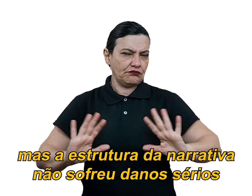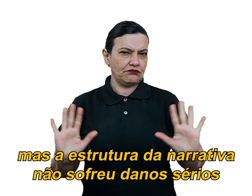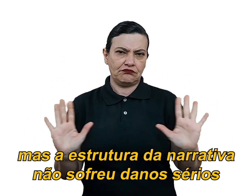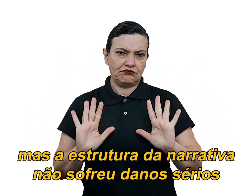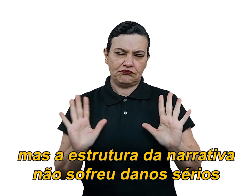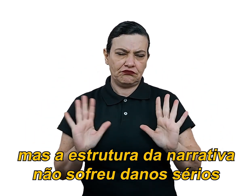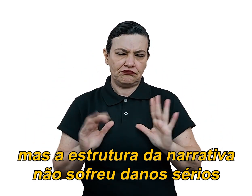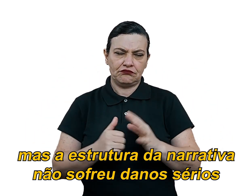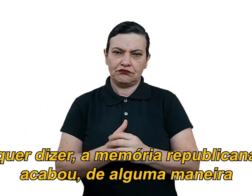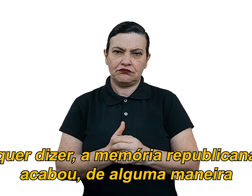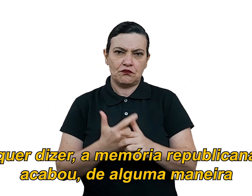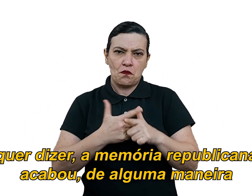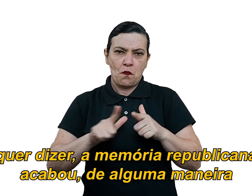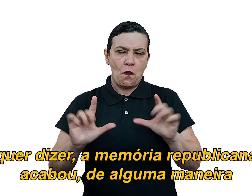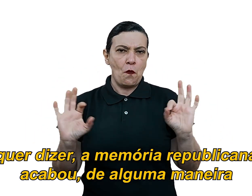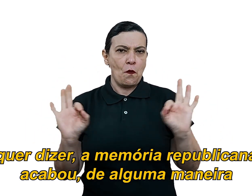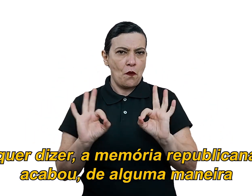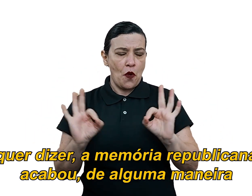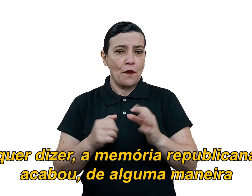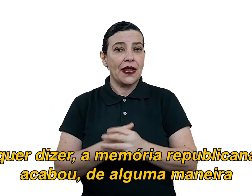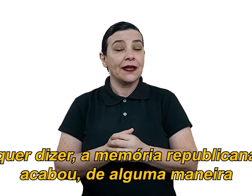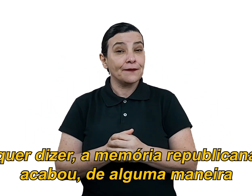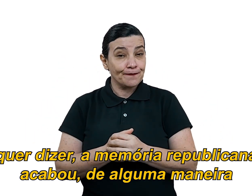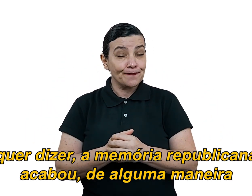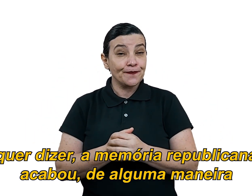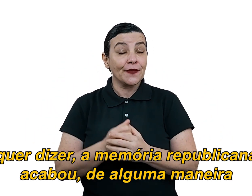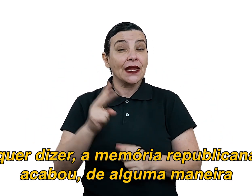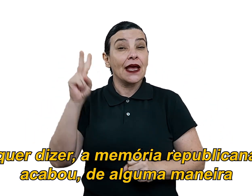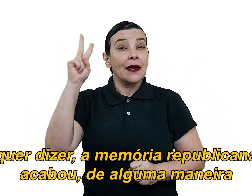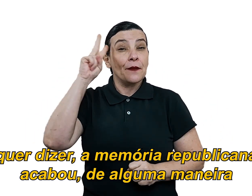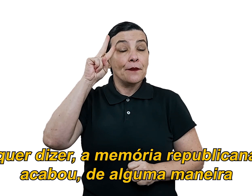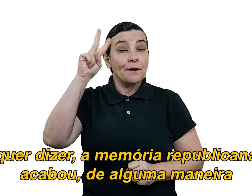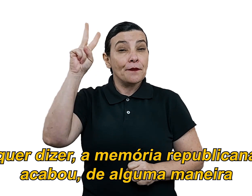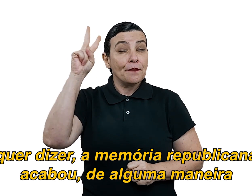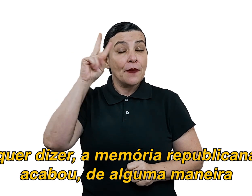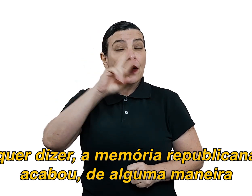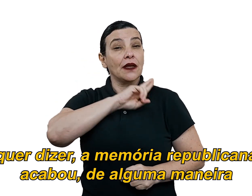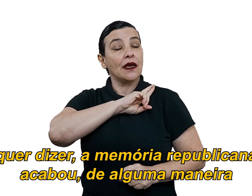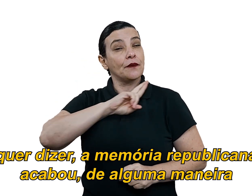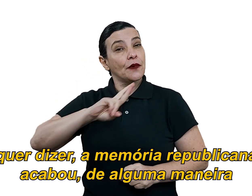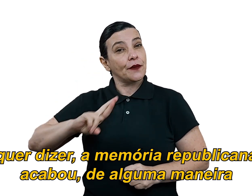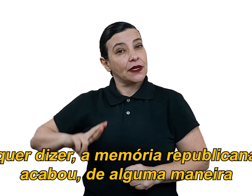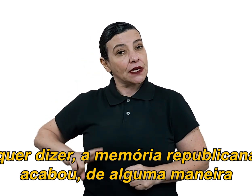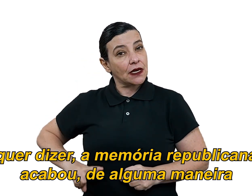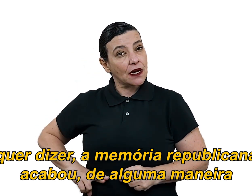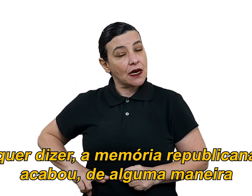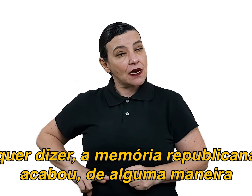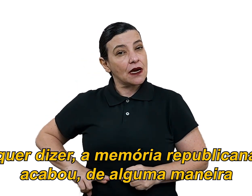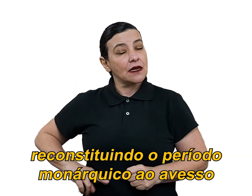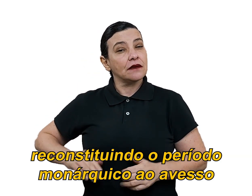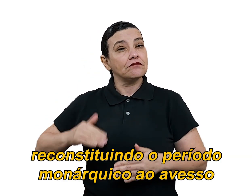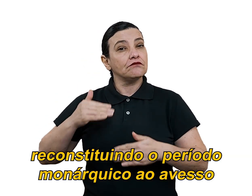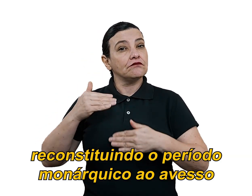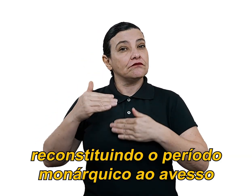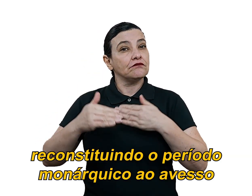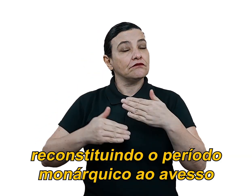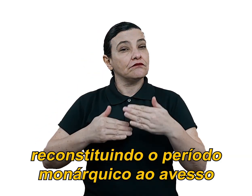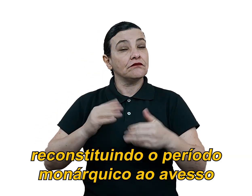danos sérios, quer dizer, a memória republicana acabou, de alguma